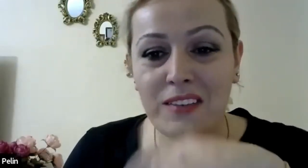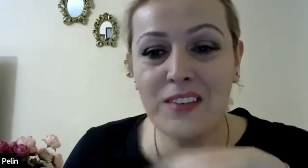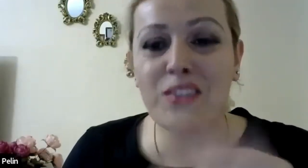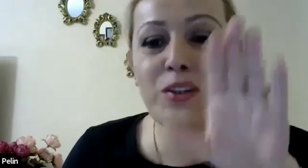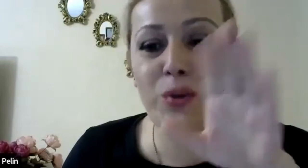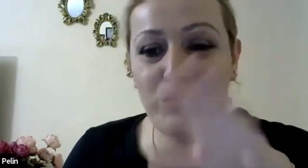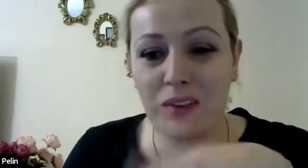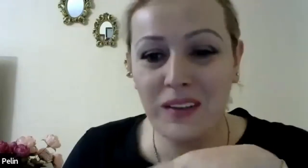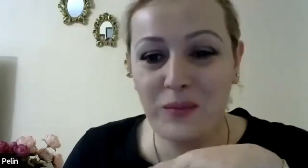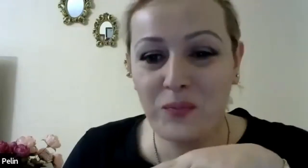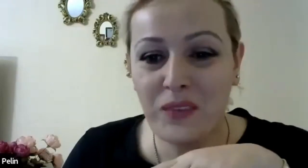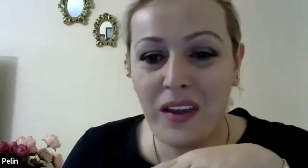Sizinki de olmadı.